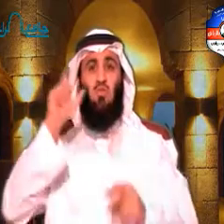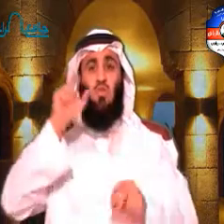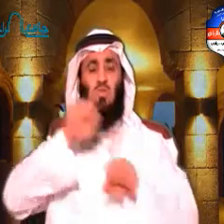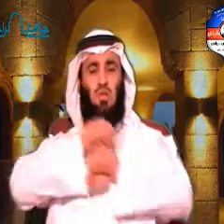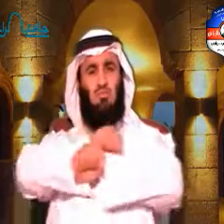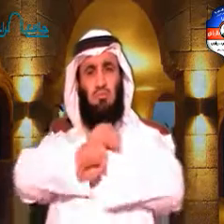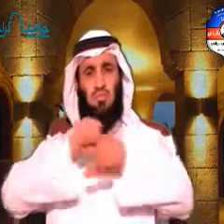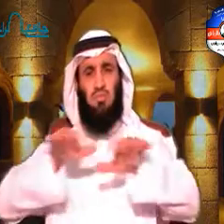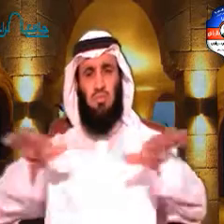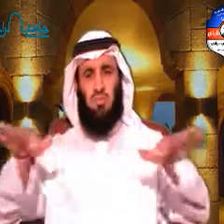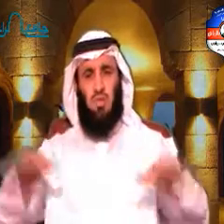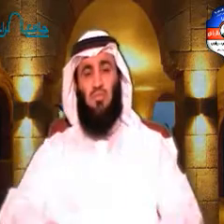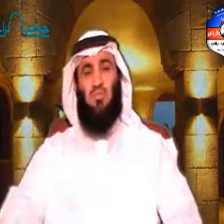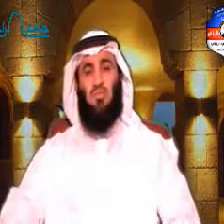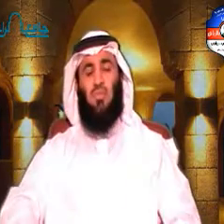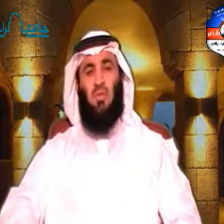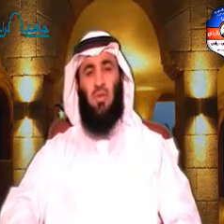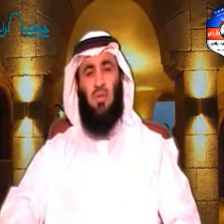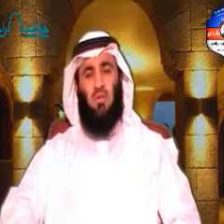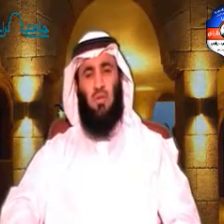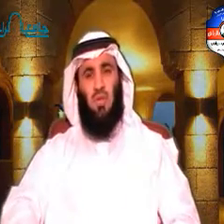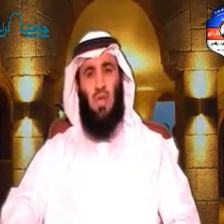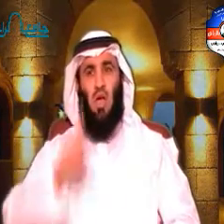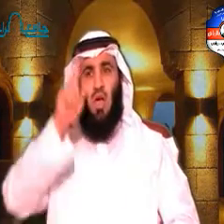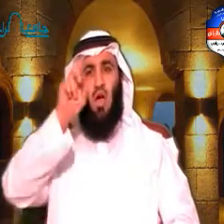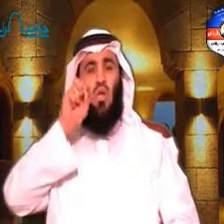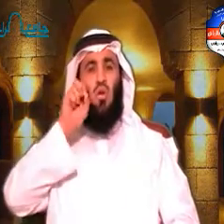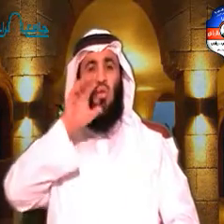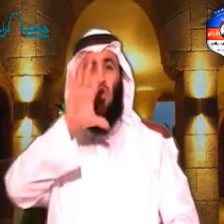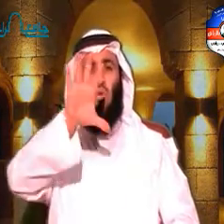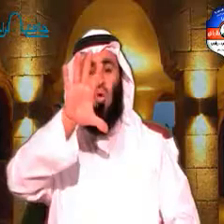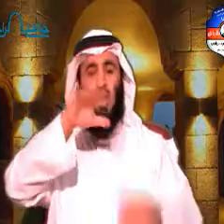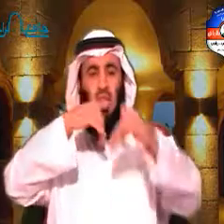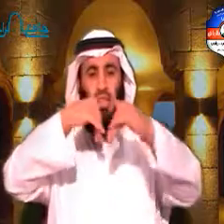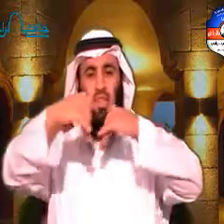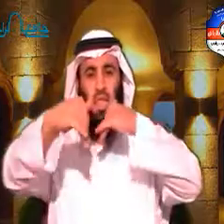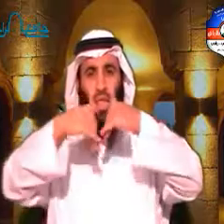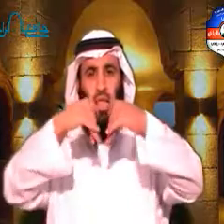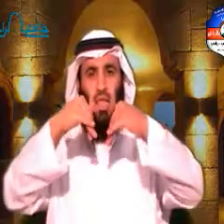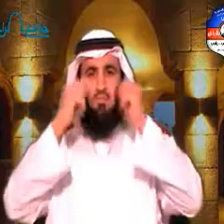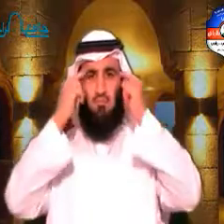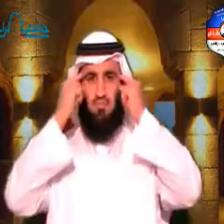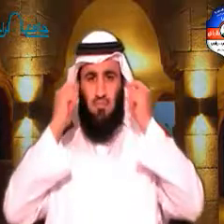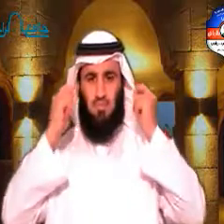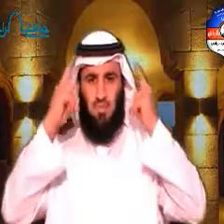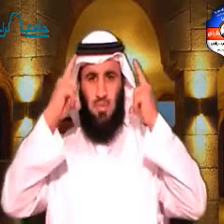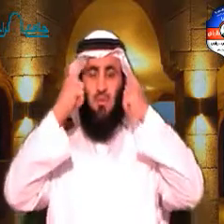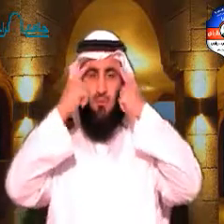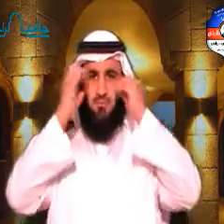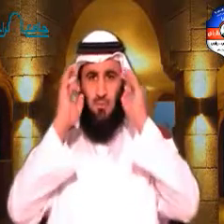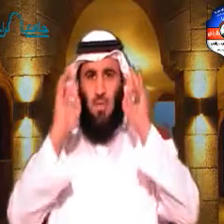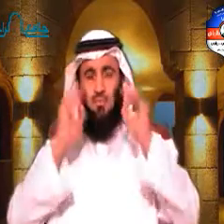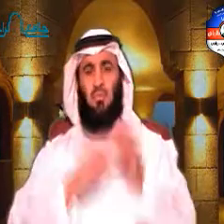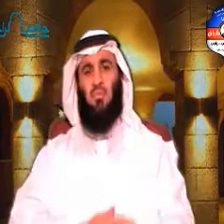العالم، أنار الله تعالى الطريق لكل سالك وأخذ بيد كل